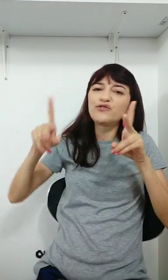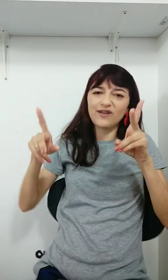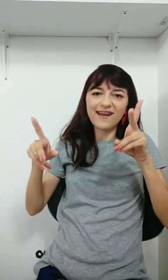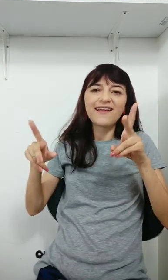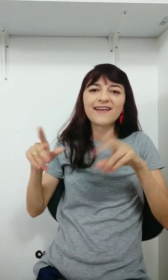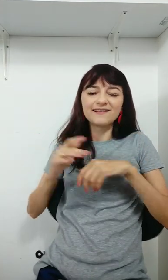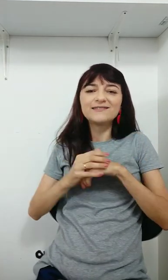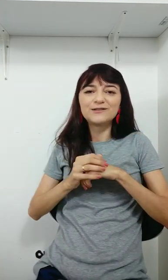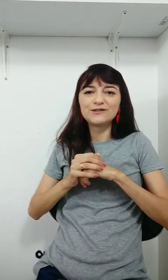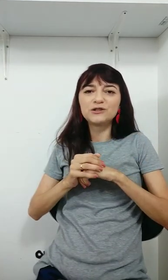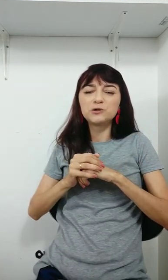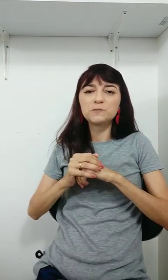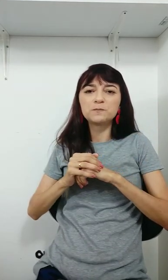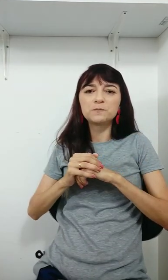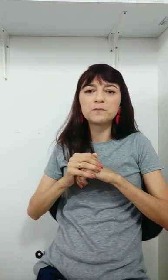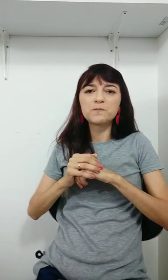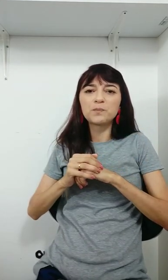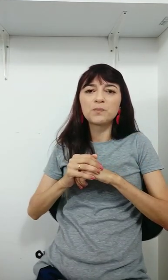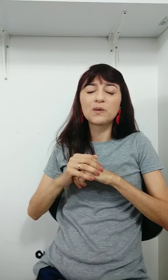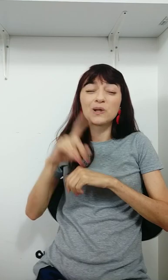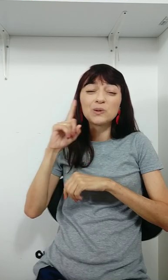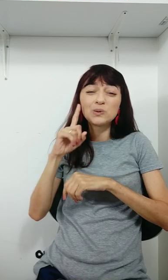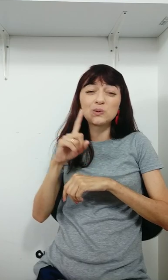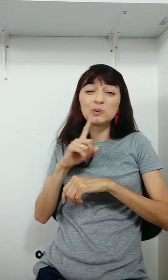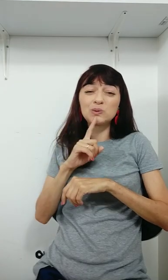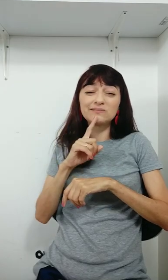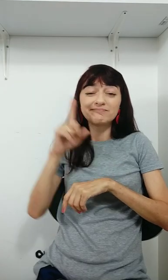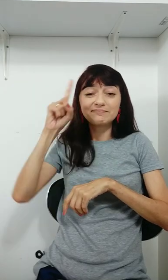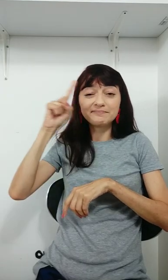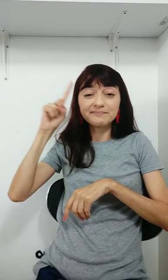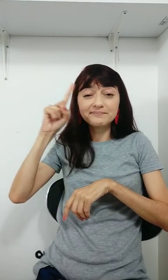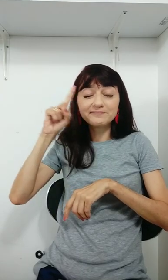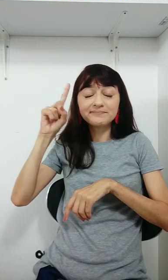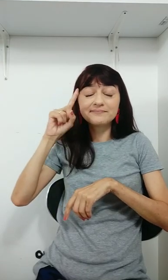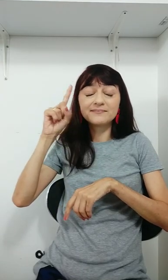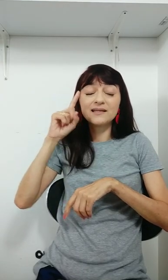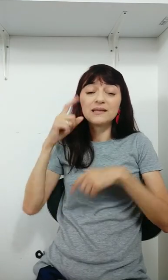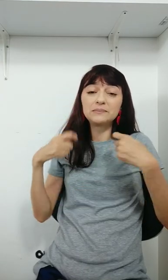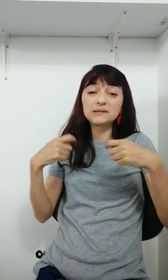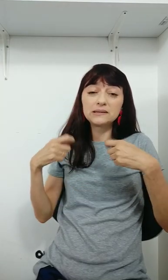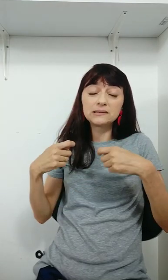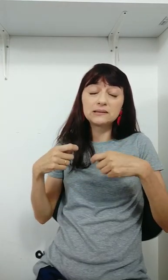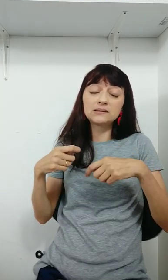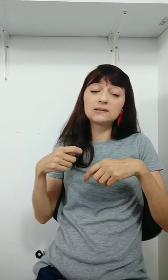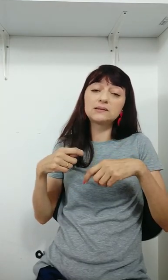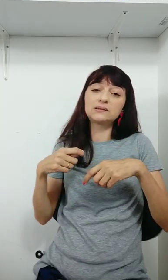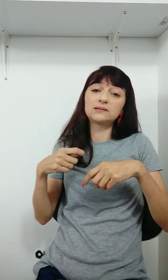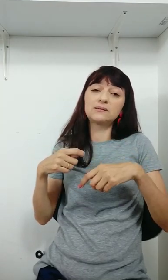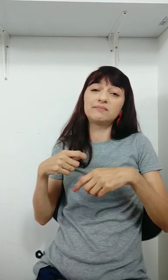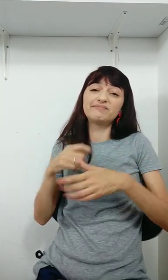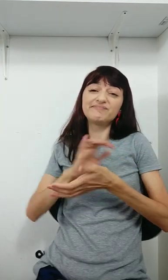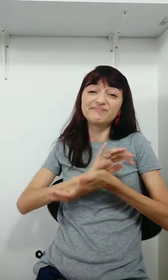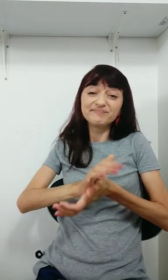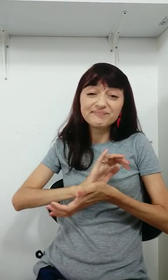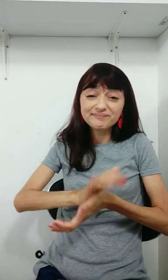Como eu disse para vocês, são duas percepções de mundo diferentes, né? No dia a dia, os surdos ali